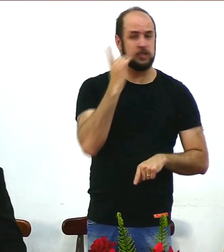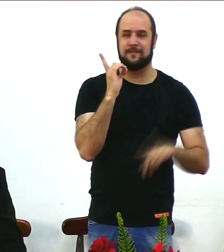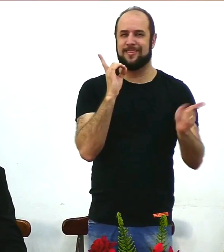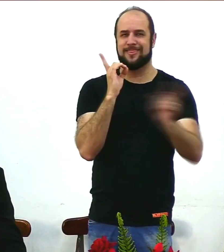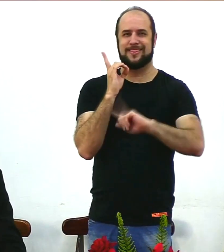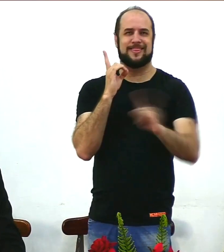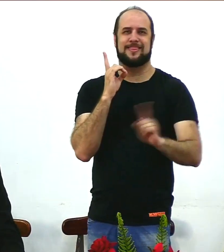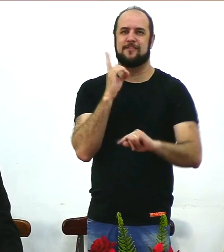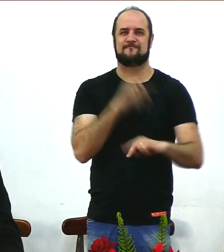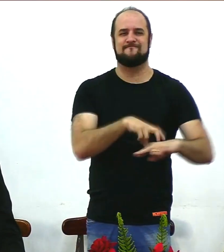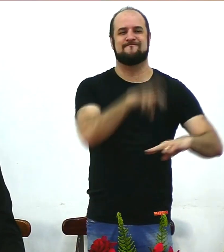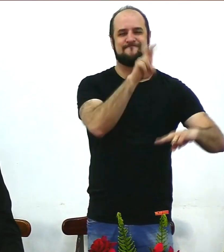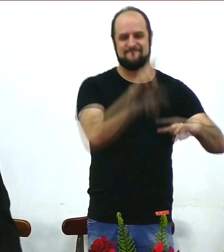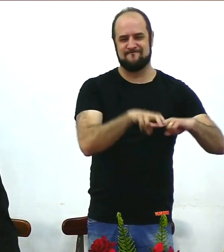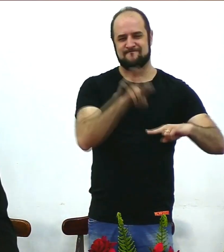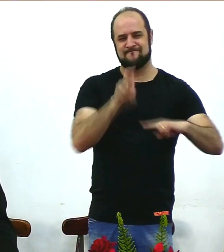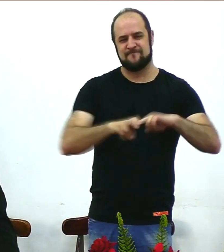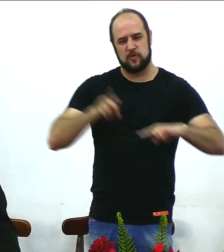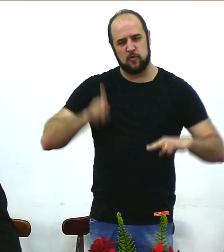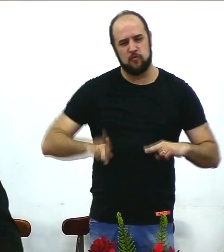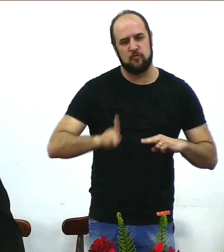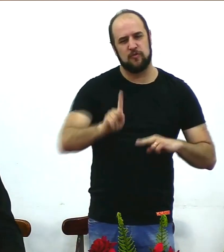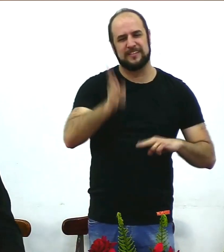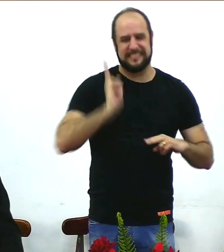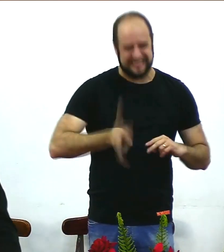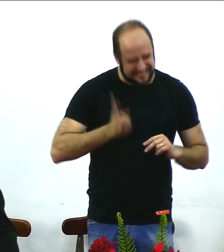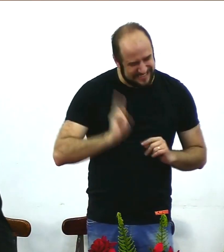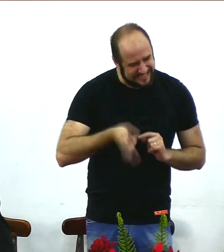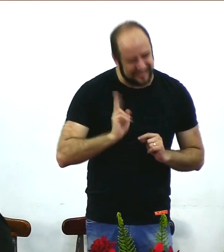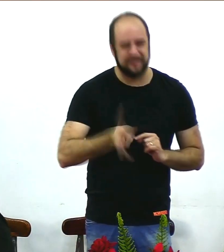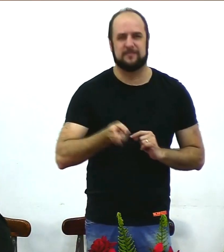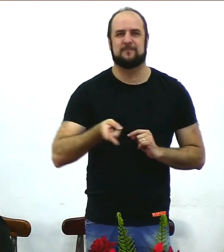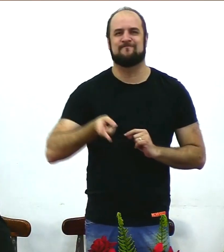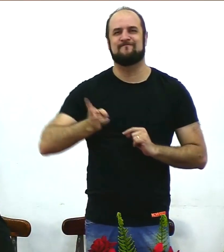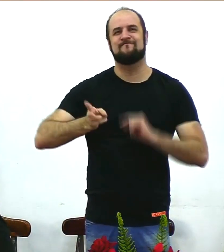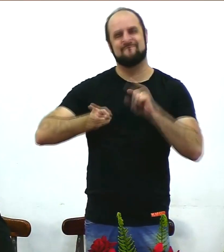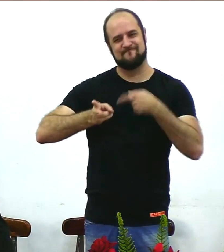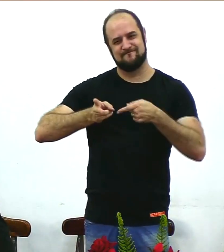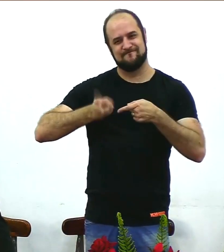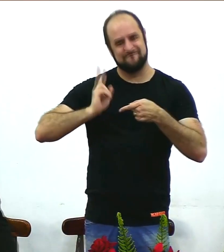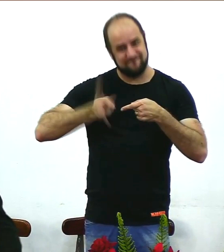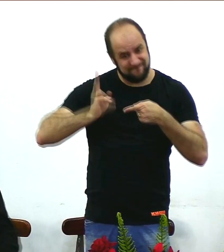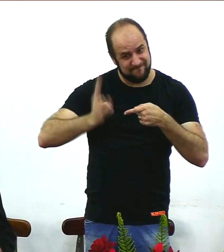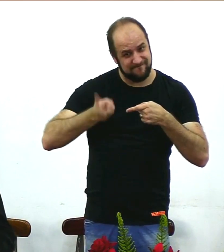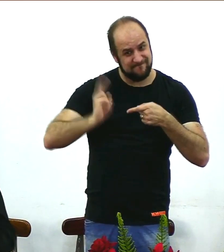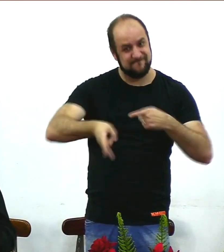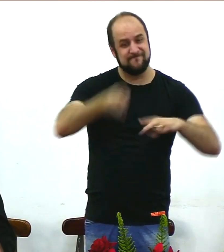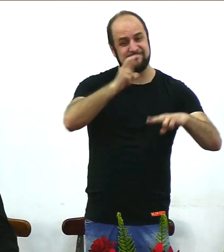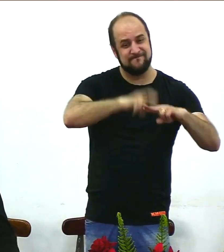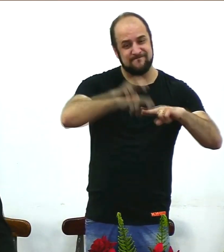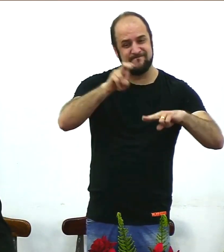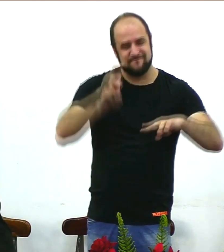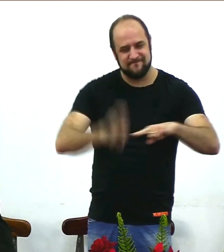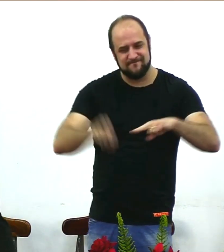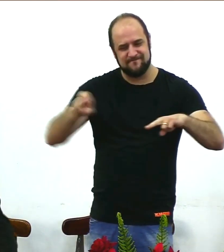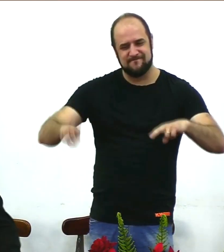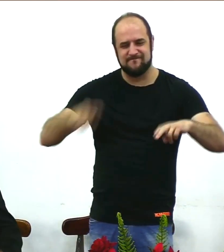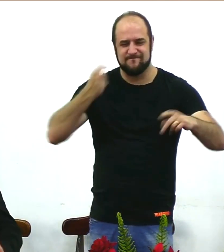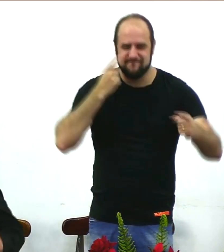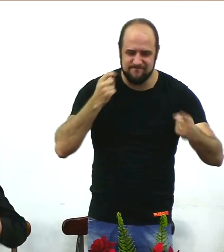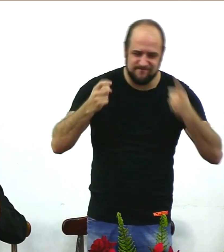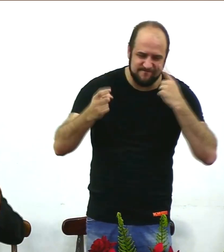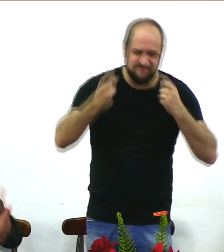versículo 1, nos assentávamos e chorávamos. As expressões verbais aqui são